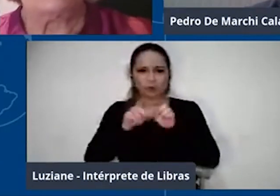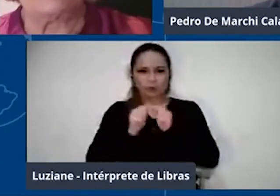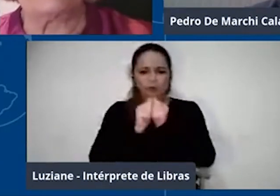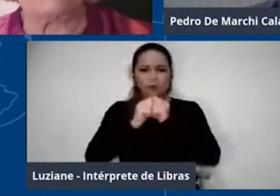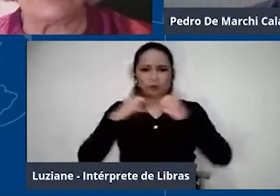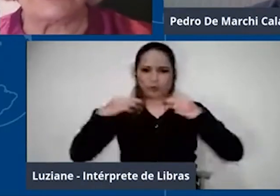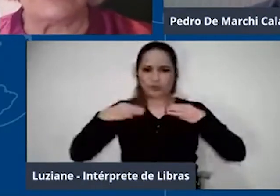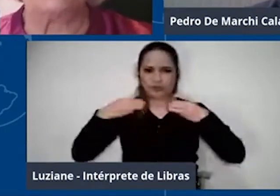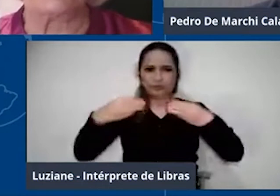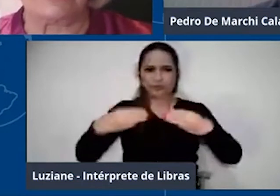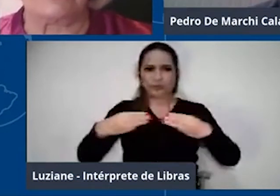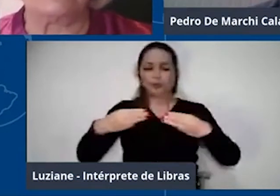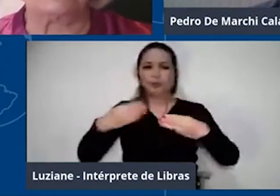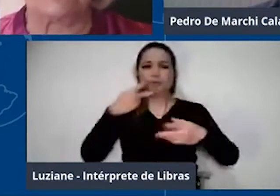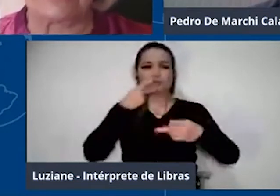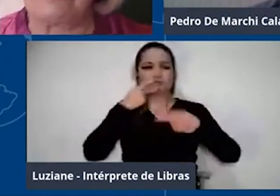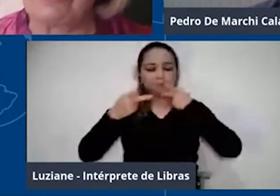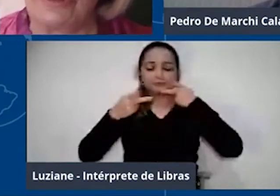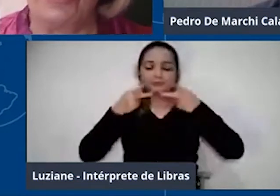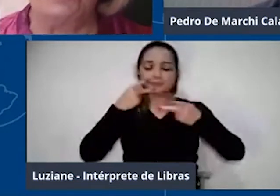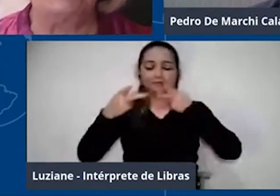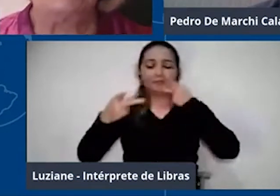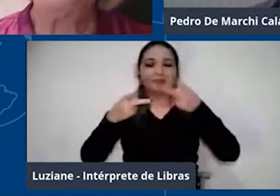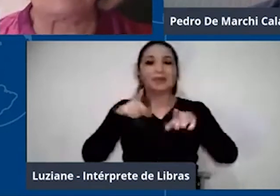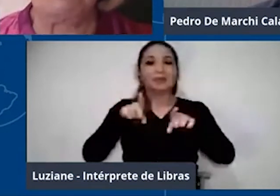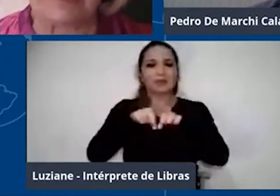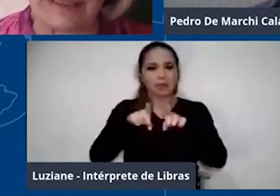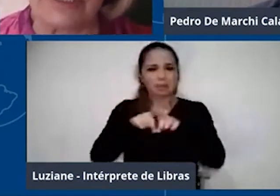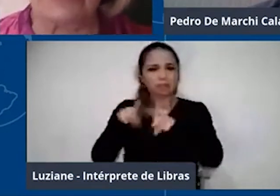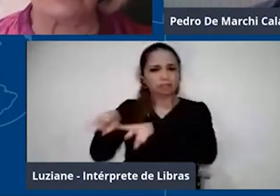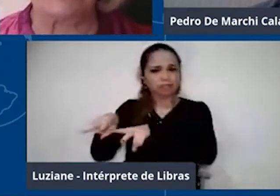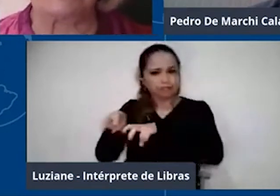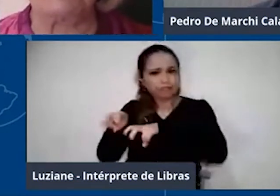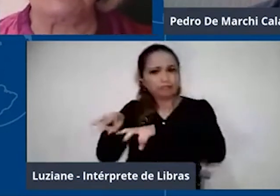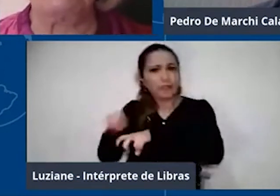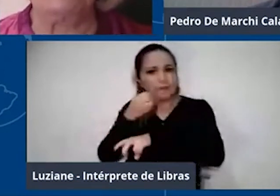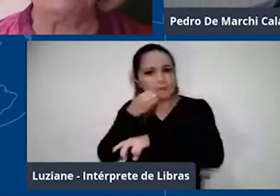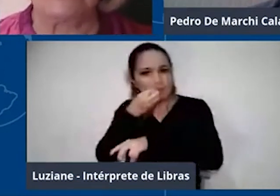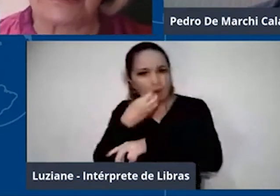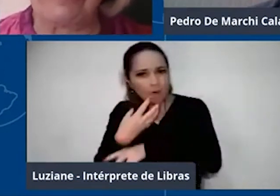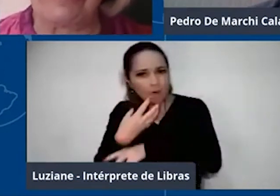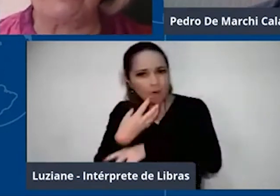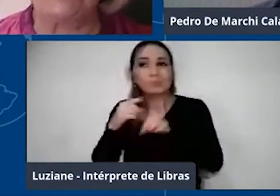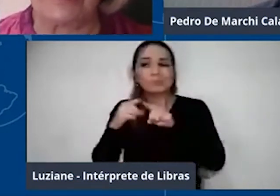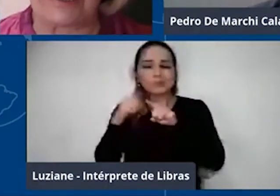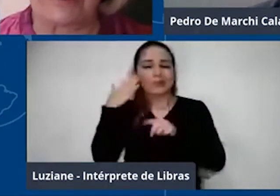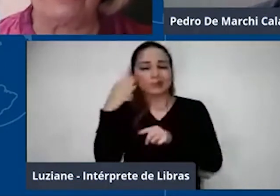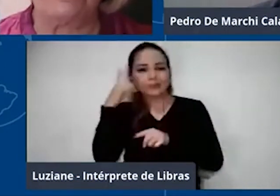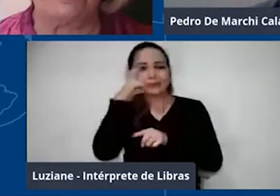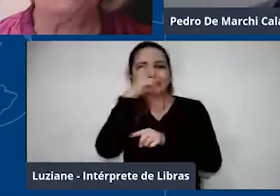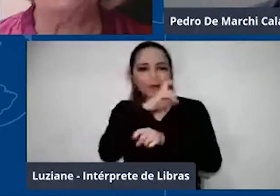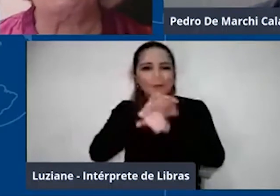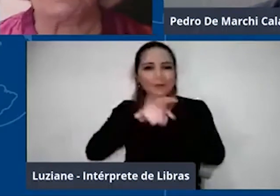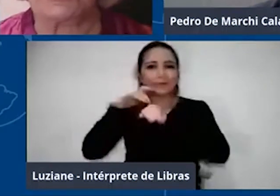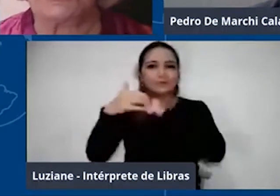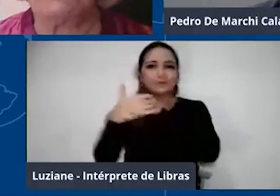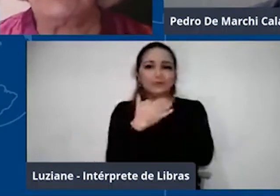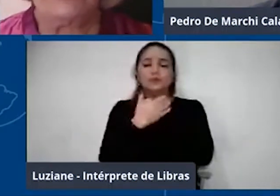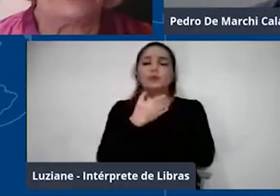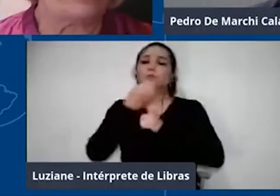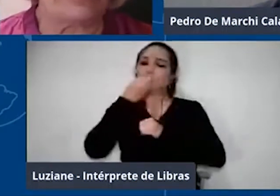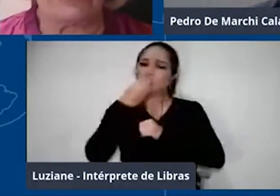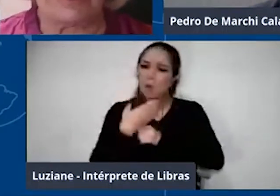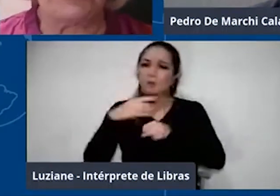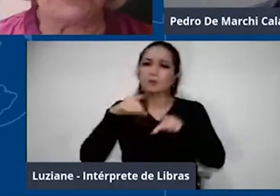presente, ele estava dizendo que ainda a safra foi boa, que apesar das dificuldades da pandemia, a safra agrícola foi boa, foi